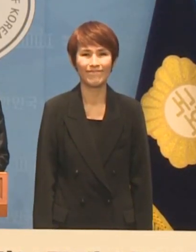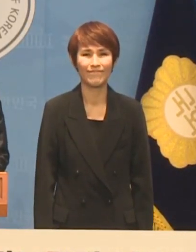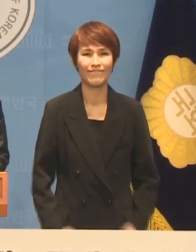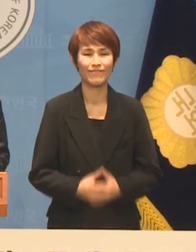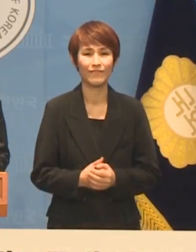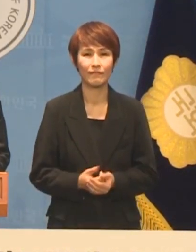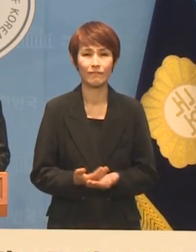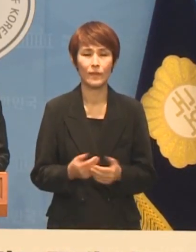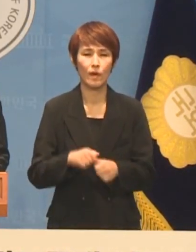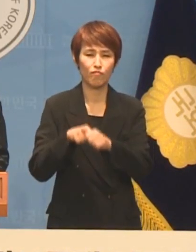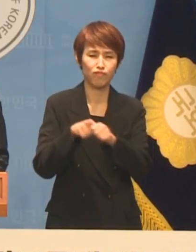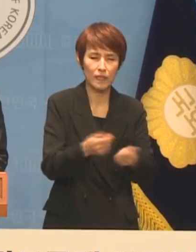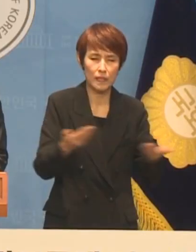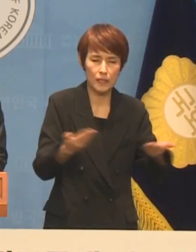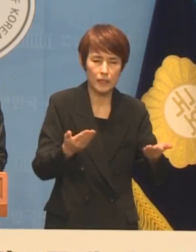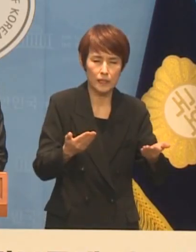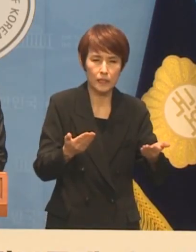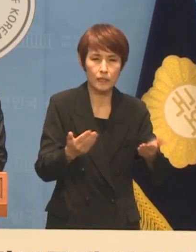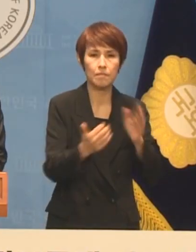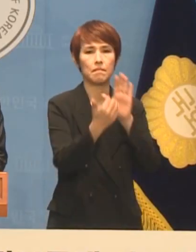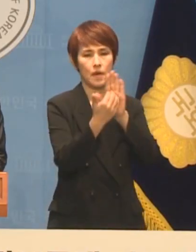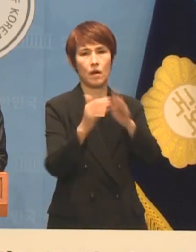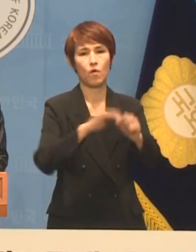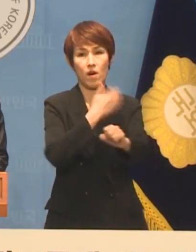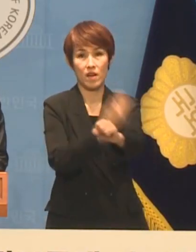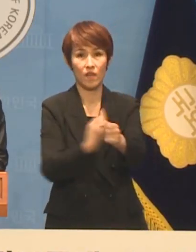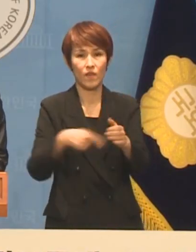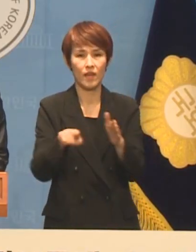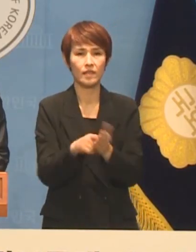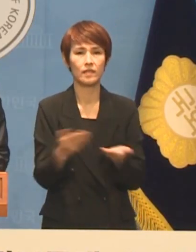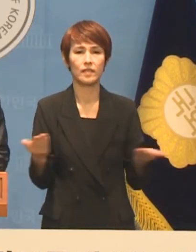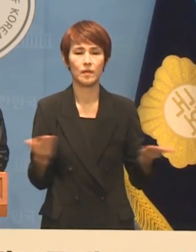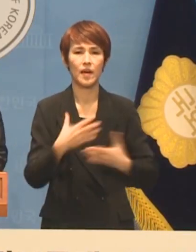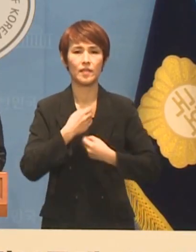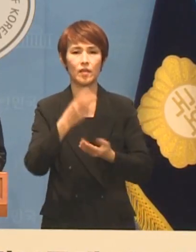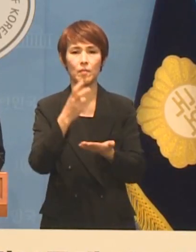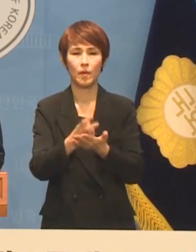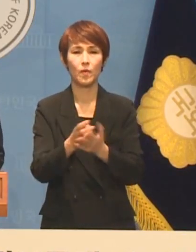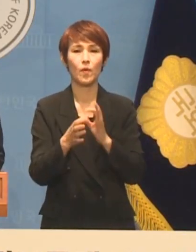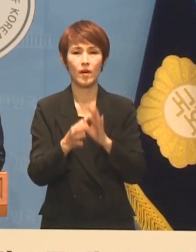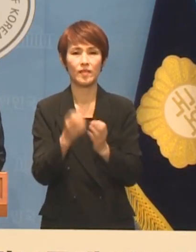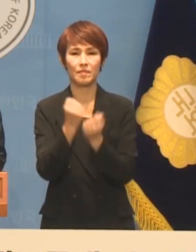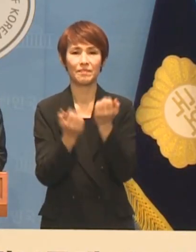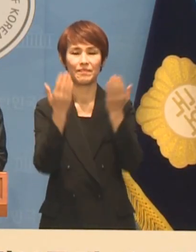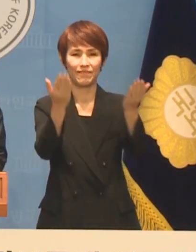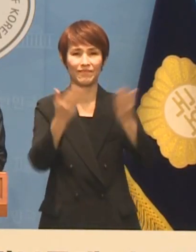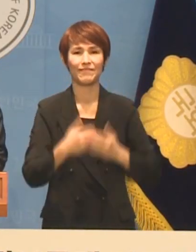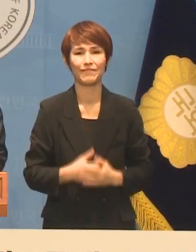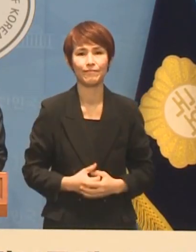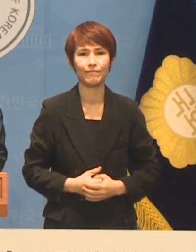네, 일하다 죽지 않을 권리를 위한 직업안정법 개정안 발의 기자회견을 시작하도록 하겠습니다.